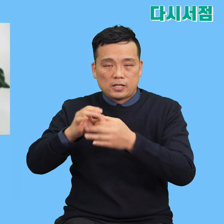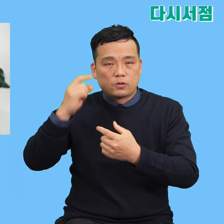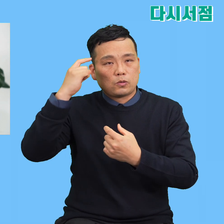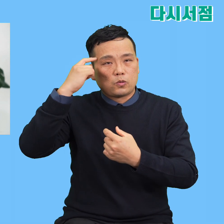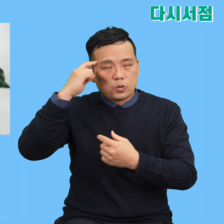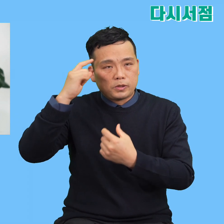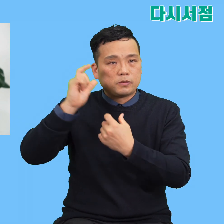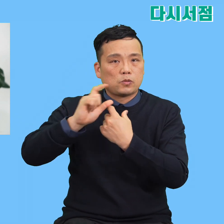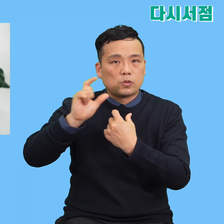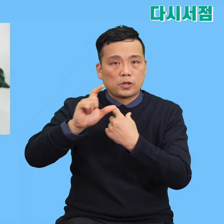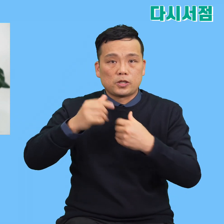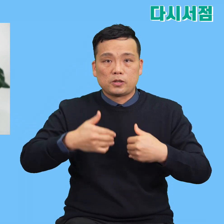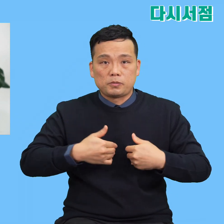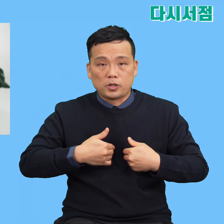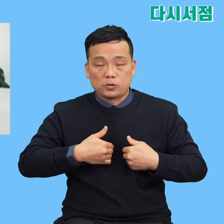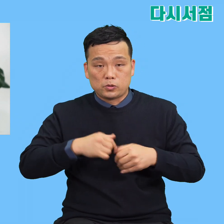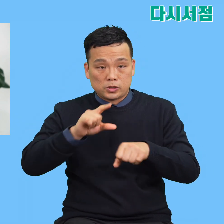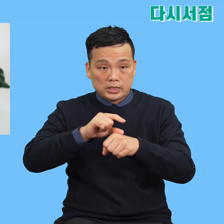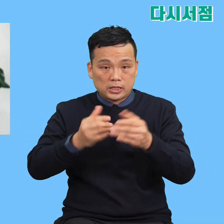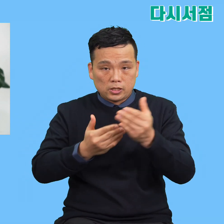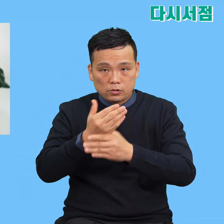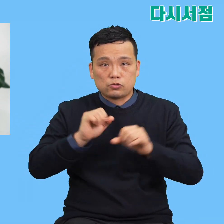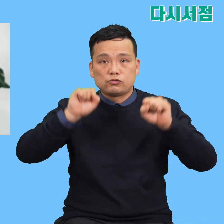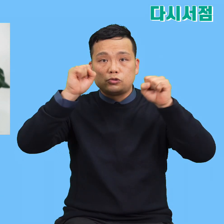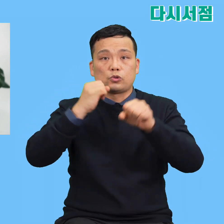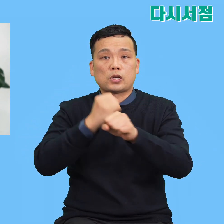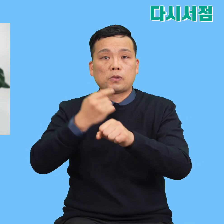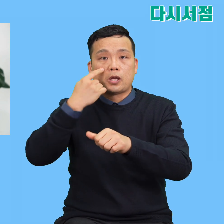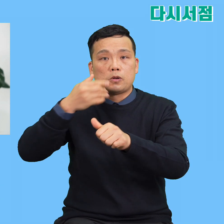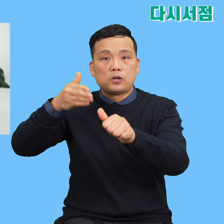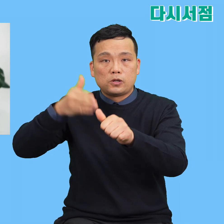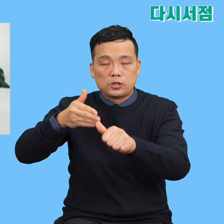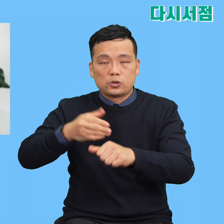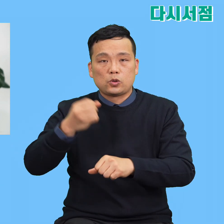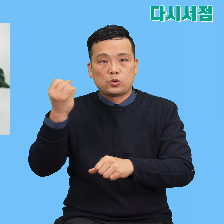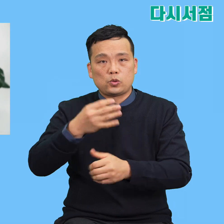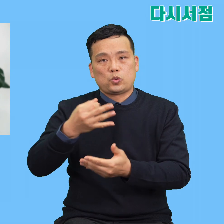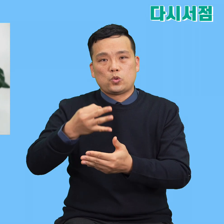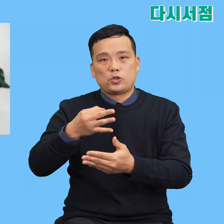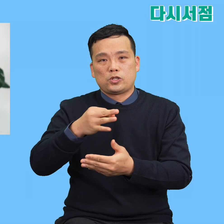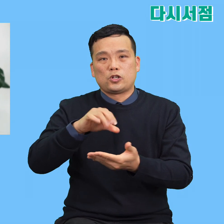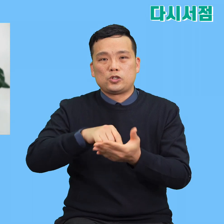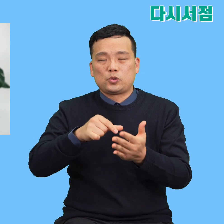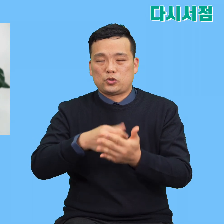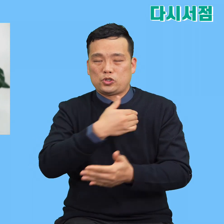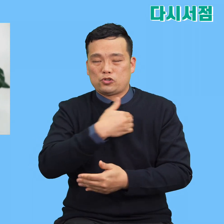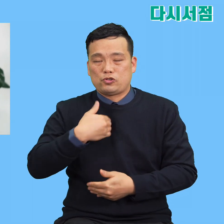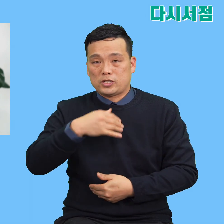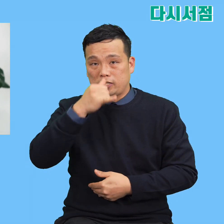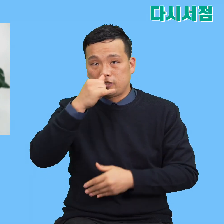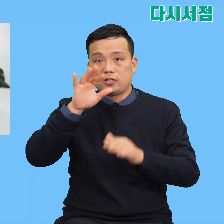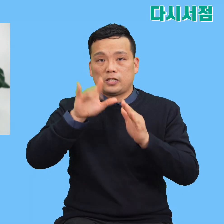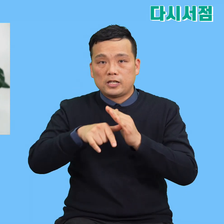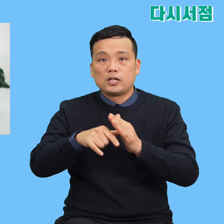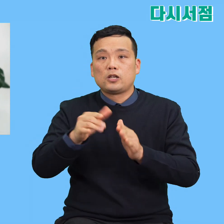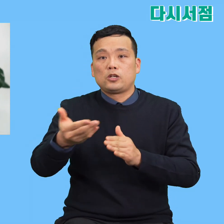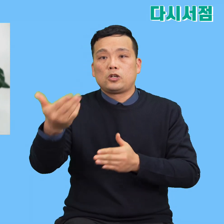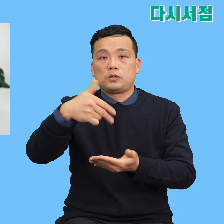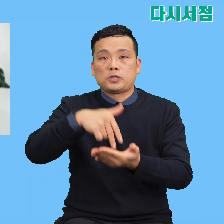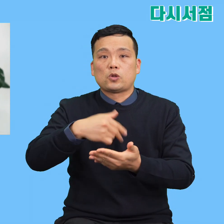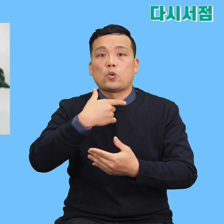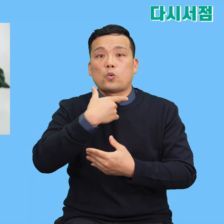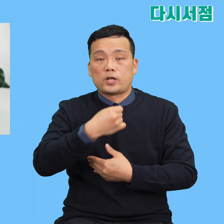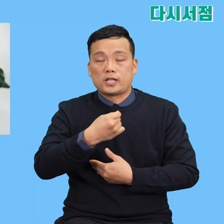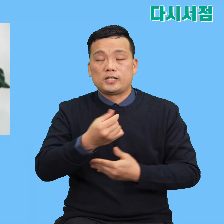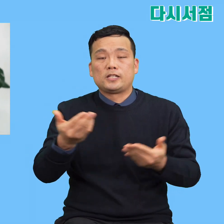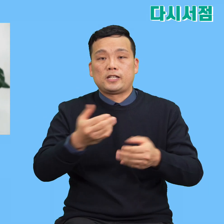좋겠고, 시간이 되면 운동도 해줬으면 좋겠고, 돈도 어느 정도 여유가 있었으면 좋겠고, 그렇게 하면 본인이 좋아하는 일을 조금 더 오래 할 수